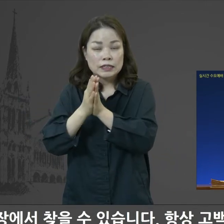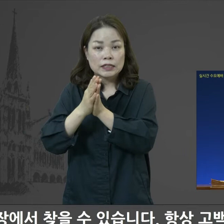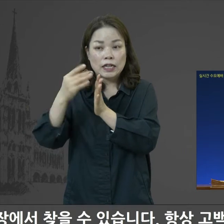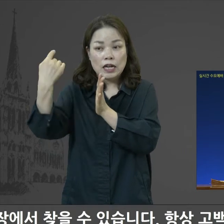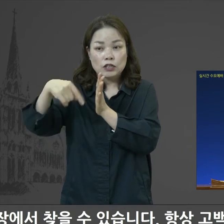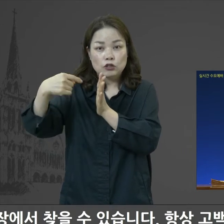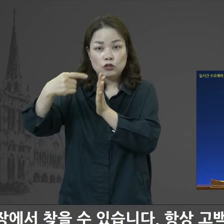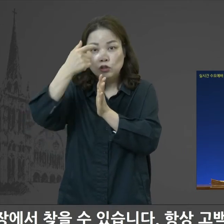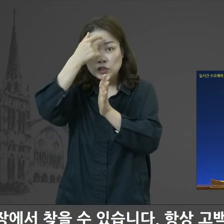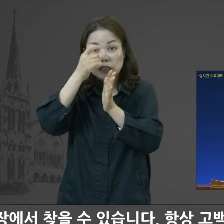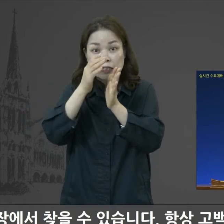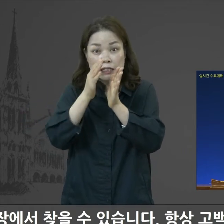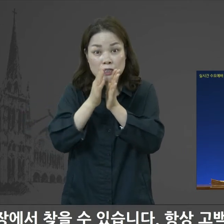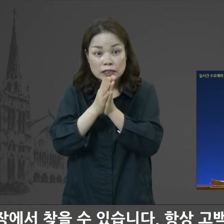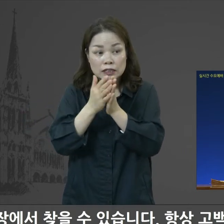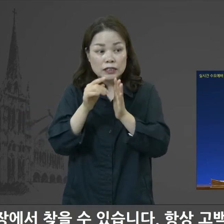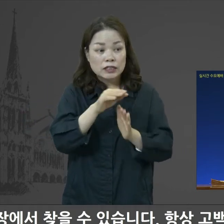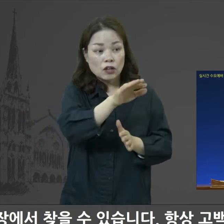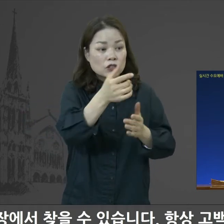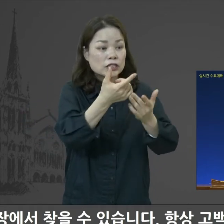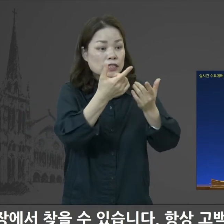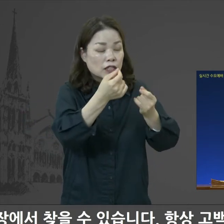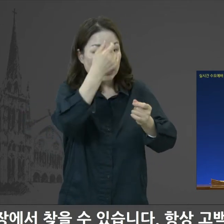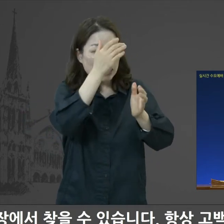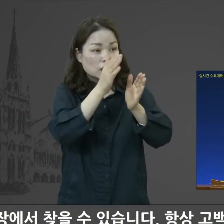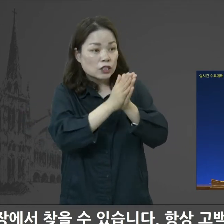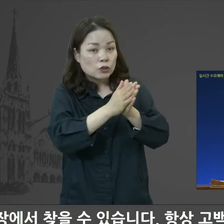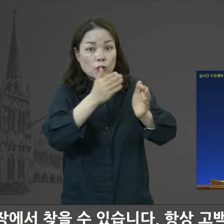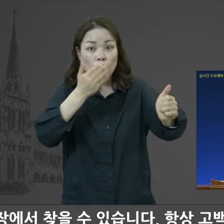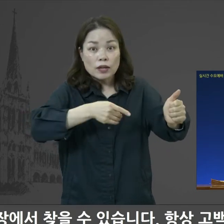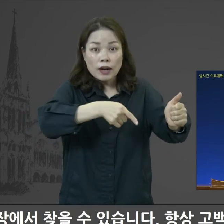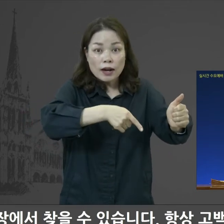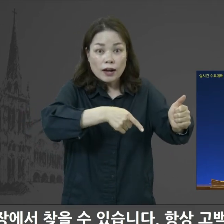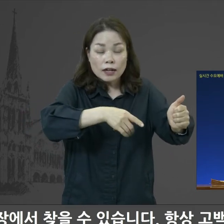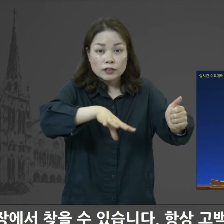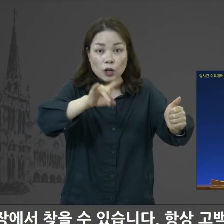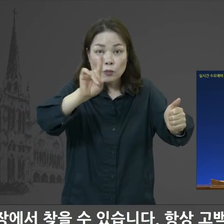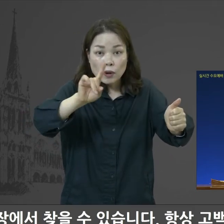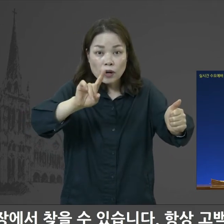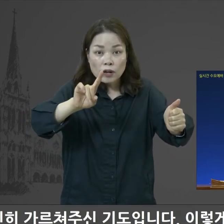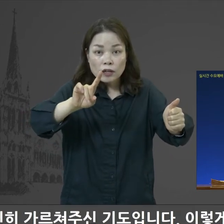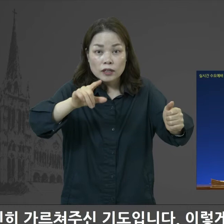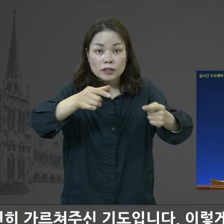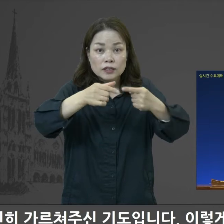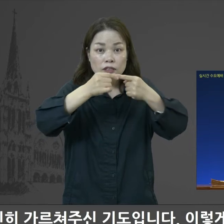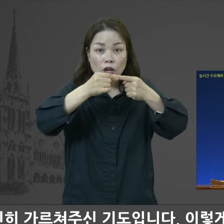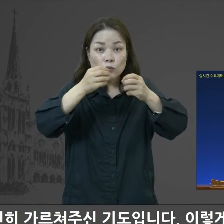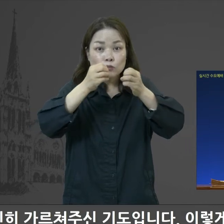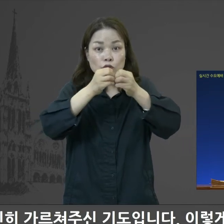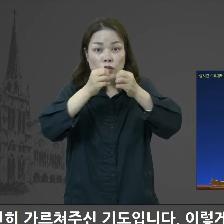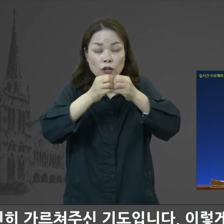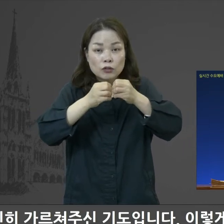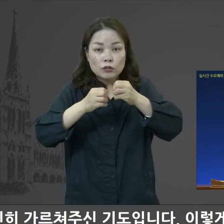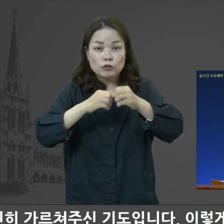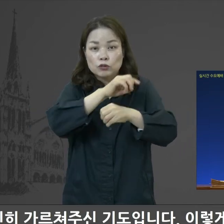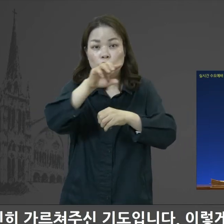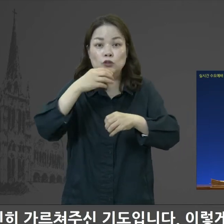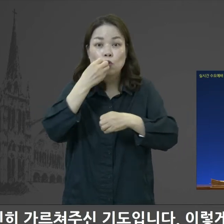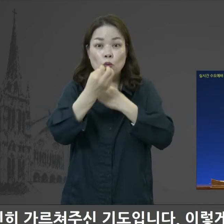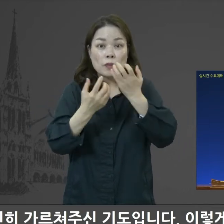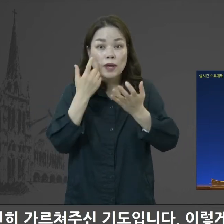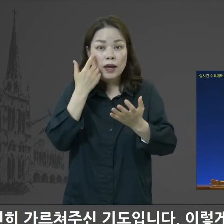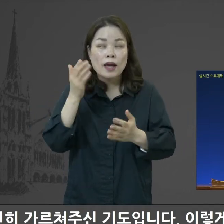기도입니다. 너희는 이렇게 기도하라. 주기도문 첫 소절이 어떻게 시작됩니까? 그 첫 문장을 우리 함께 고백해